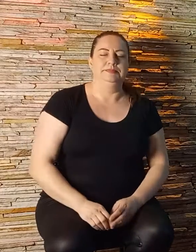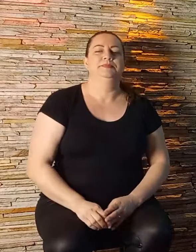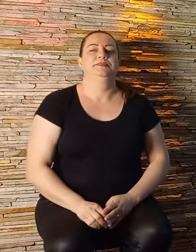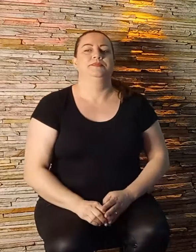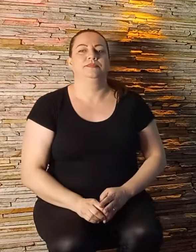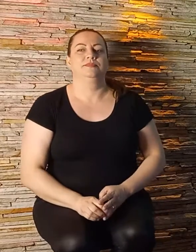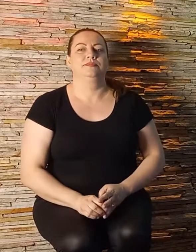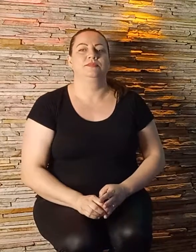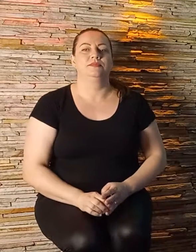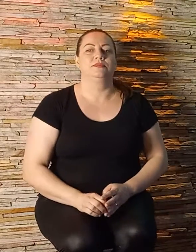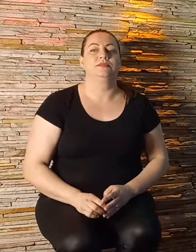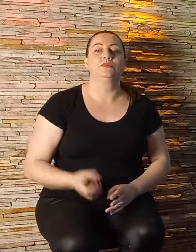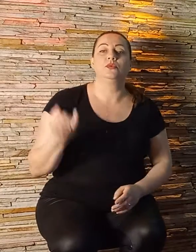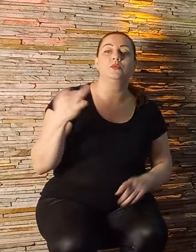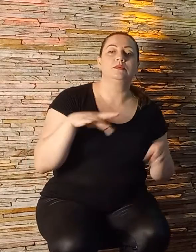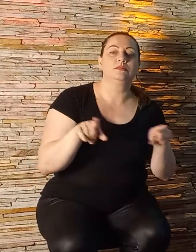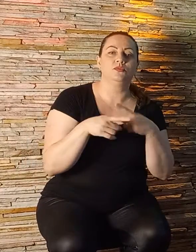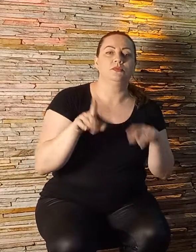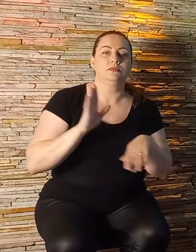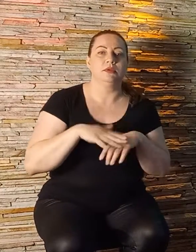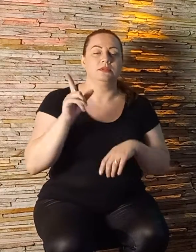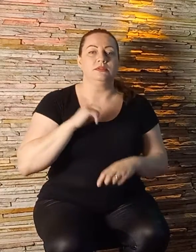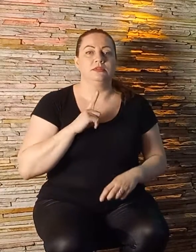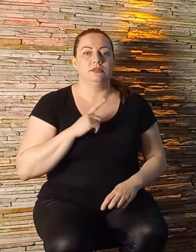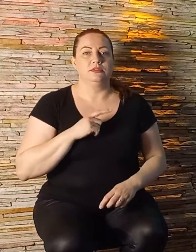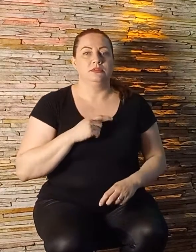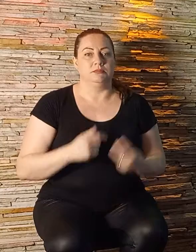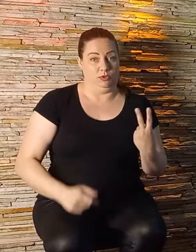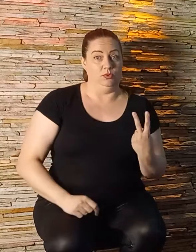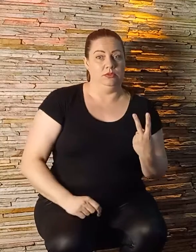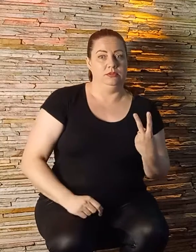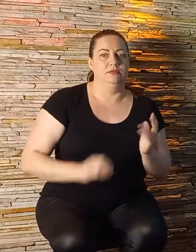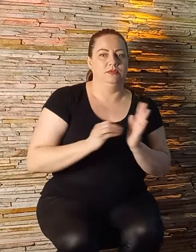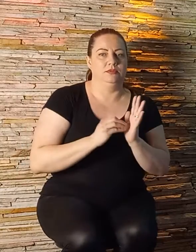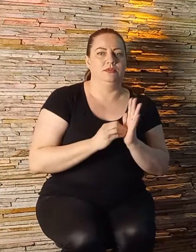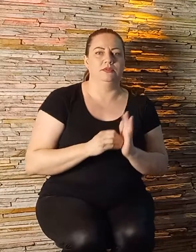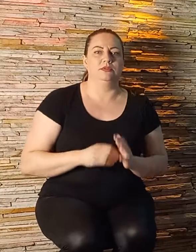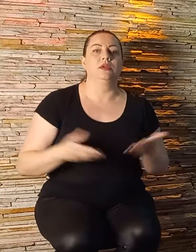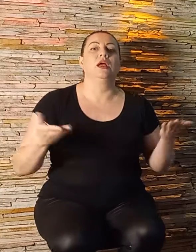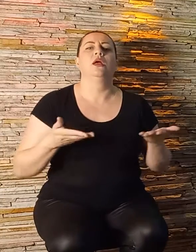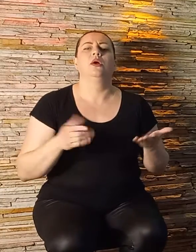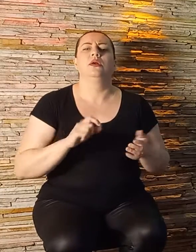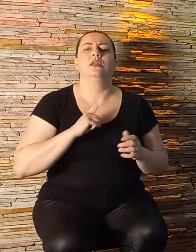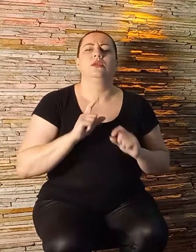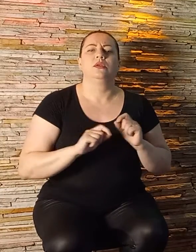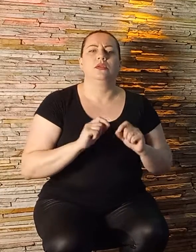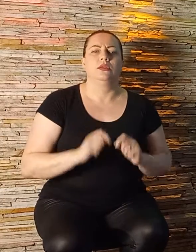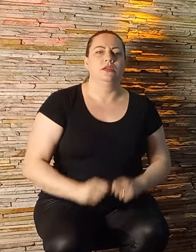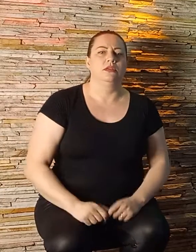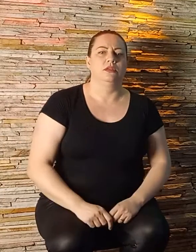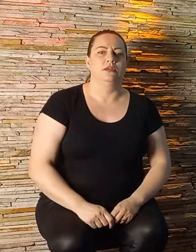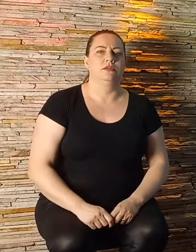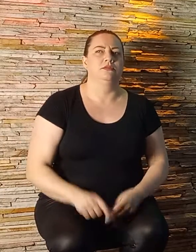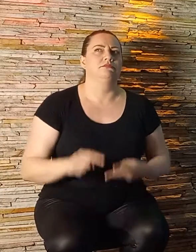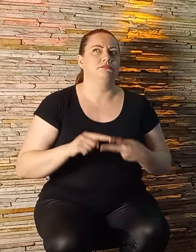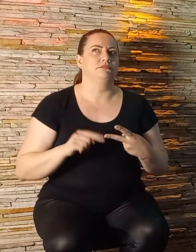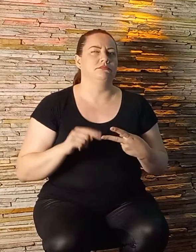e quantas vezes nós trouxemos O que é que nós temos ainda aí